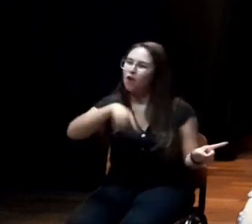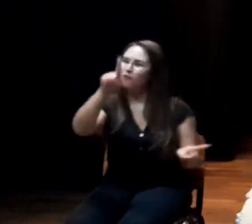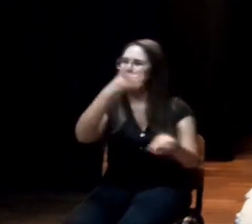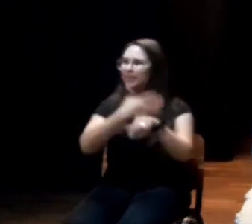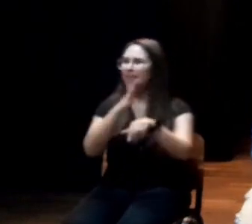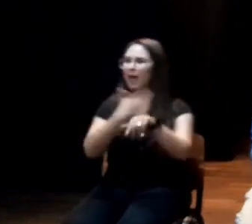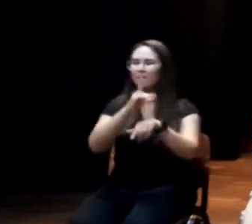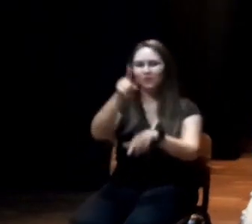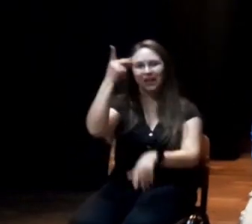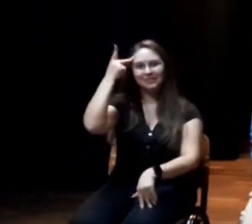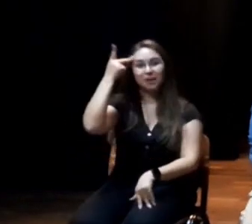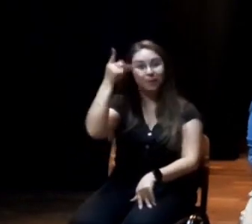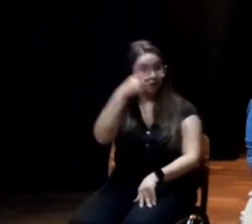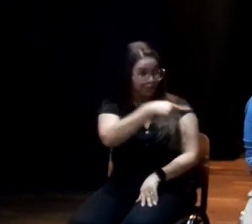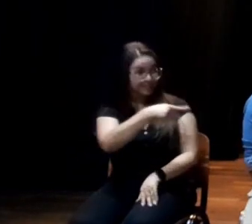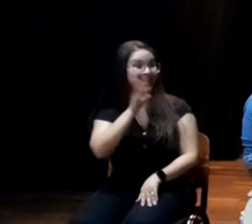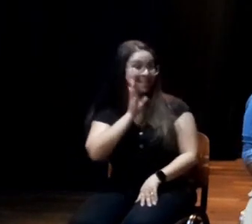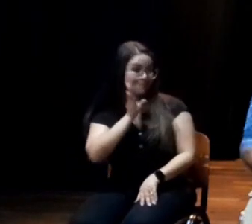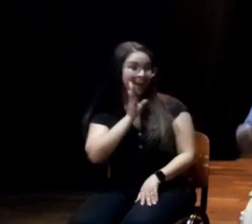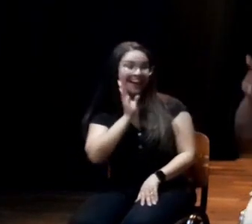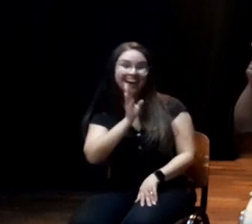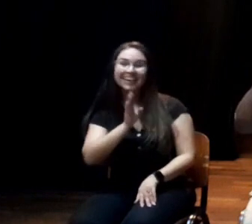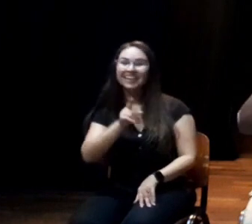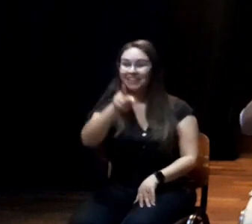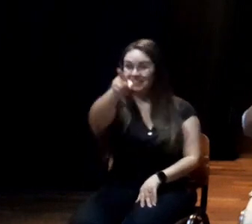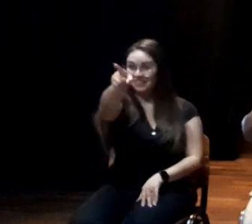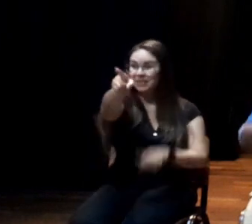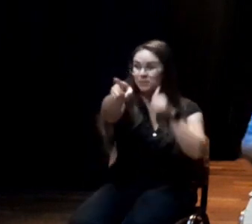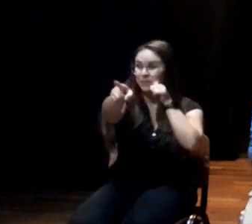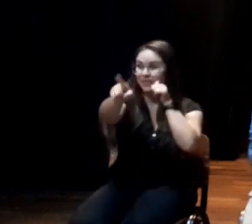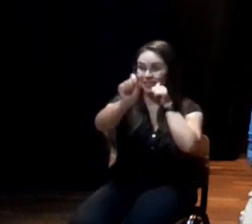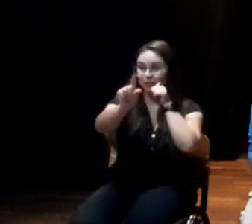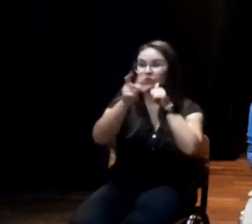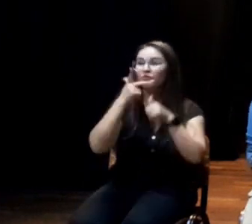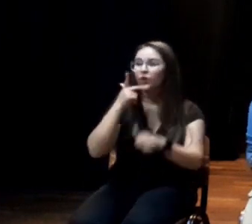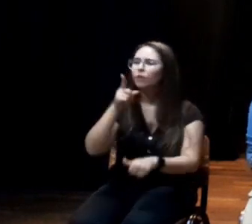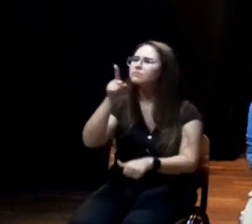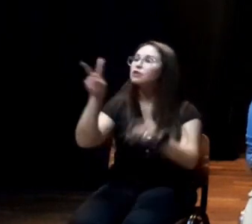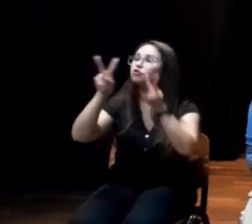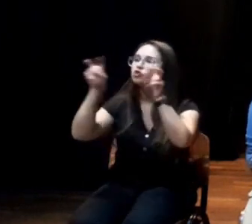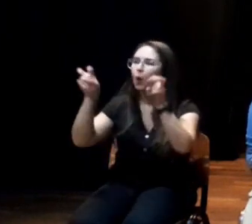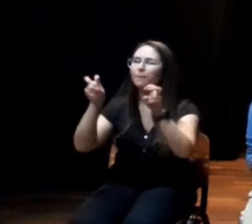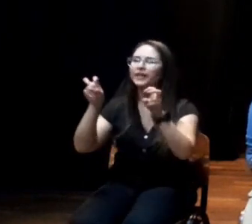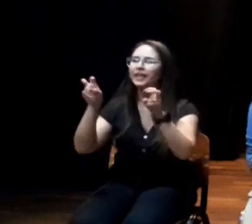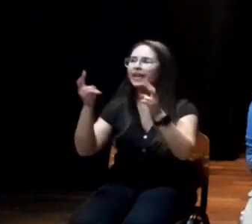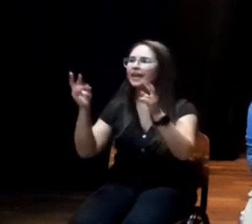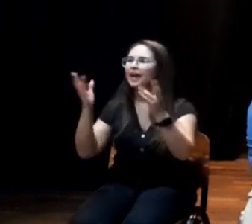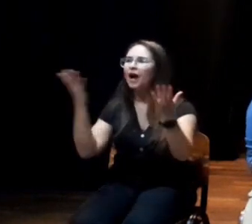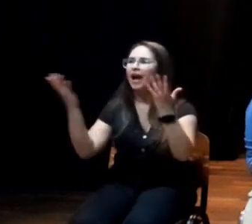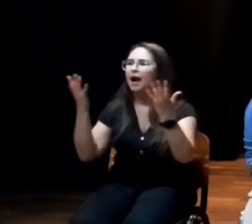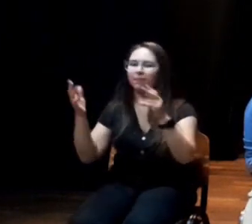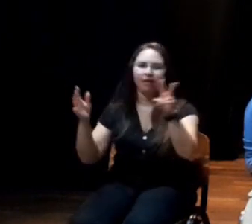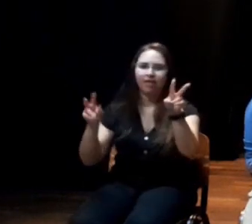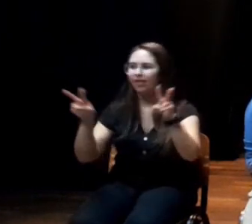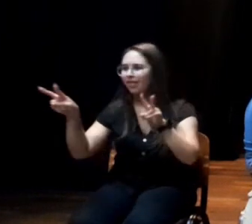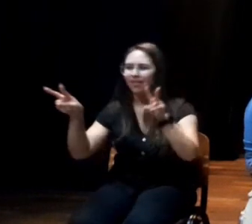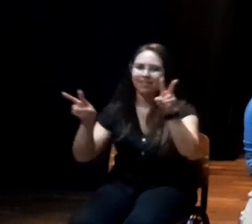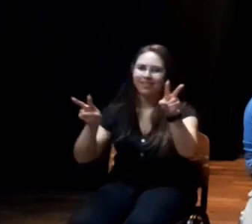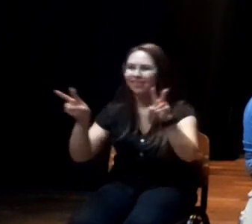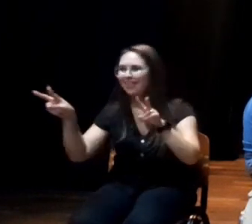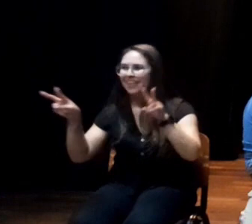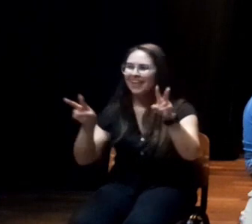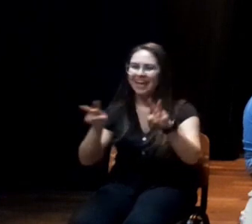pra eles lá em São Paulo. Ai, que bacana. Eu ia falar justamente sobre essa relação de ficar assistindo a cena